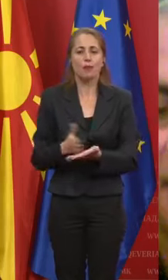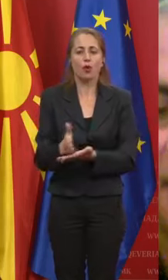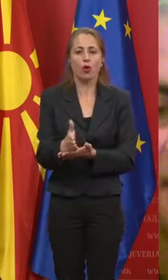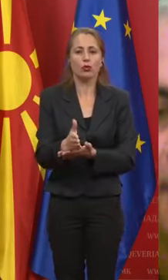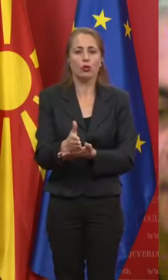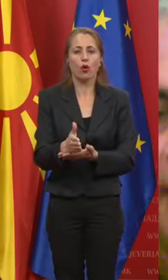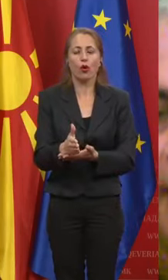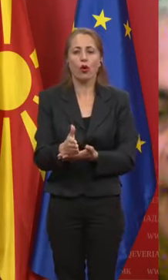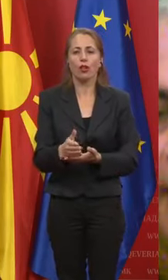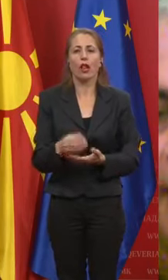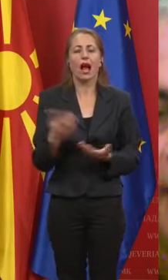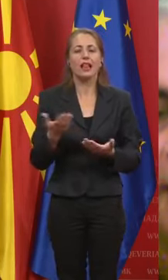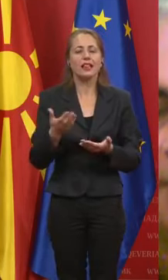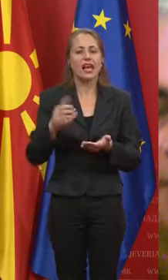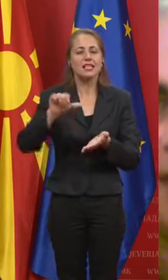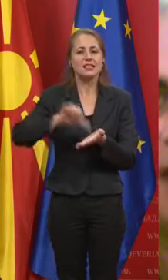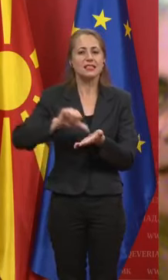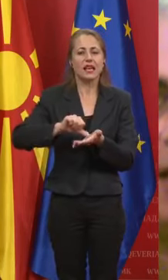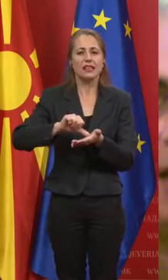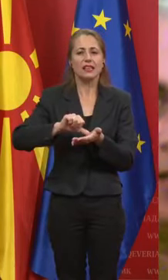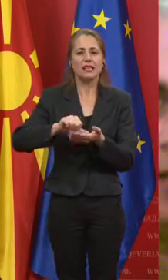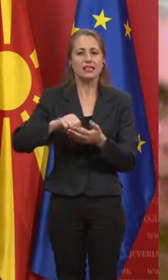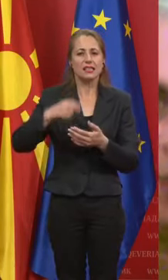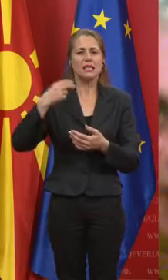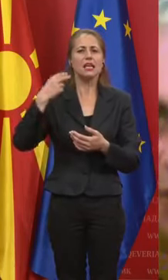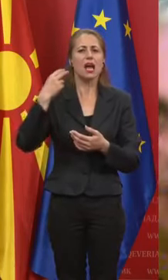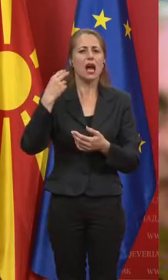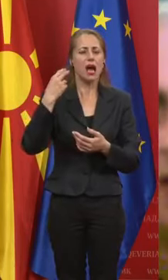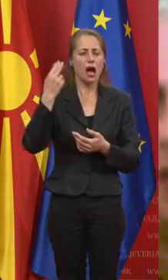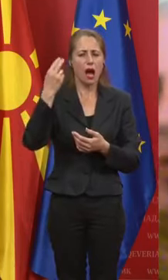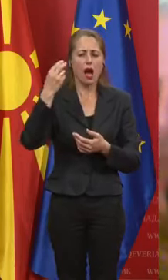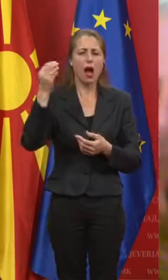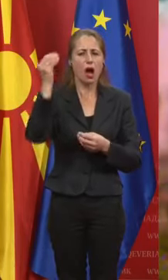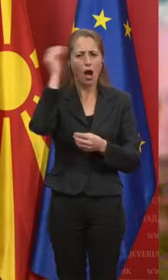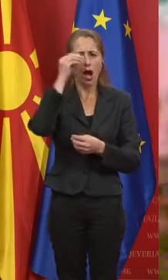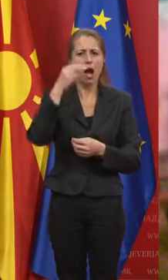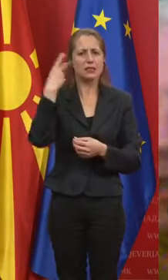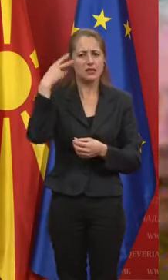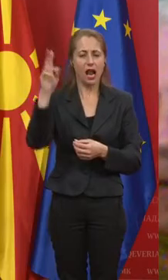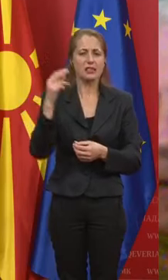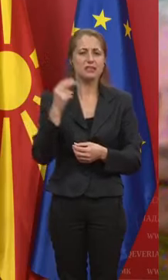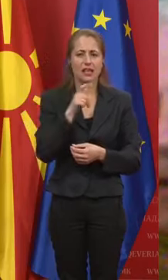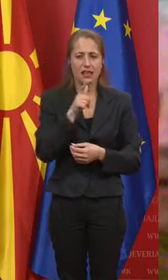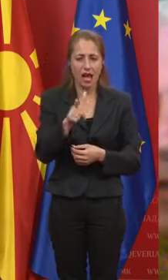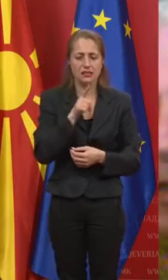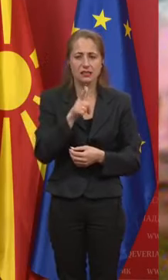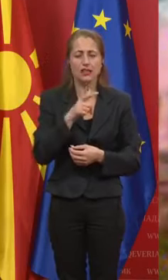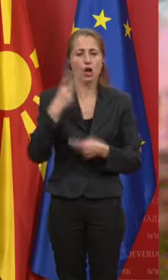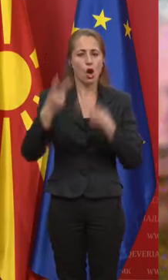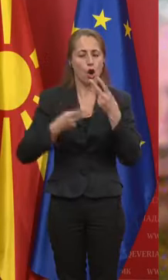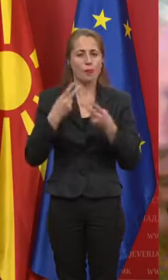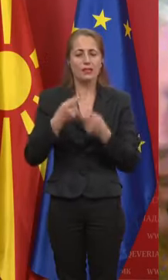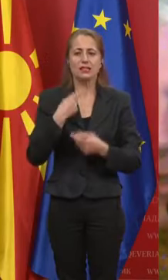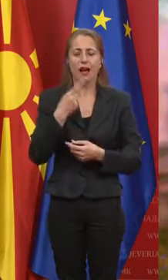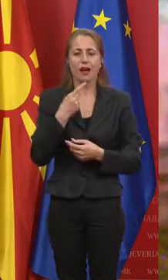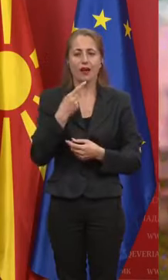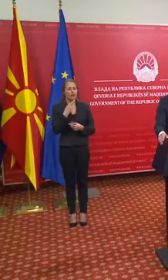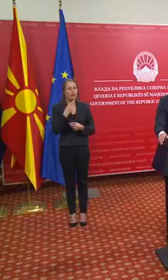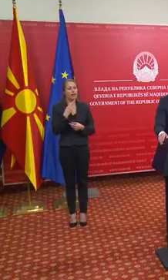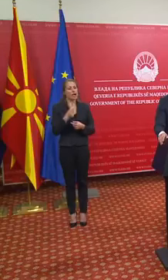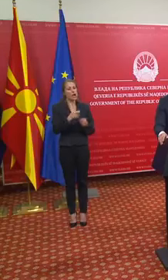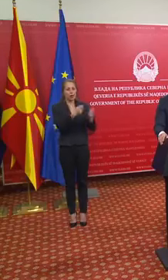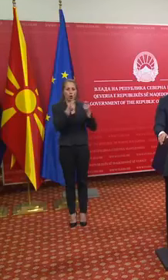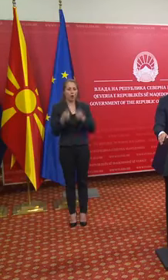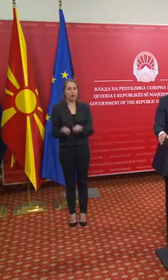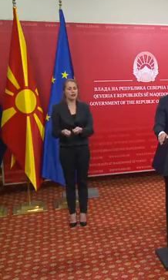докаде се за центрите за странски јазици и образовни центри, комисијата рече дека ќе бидат